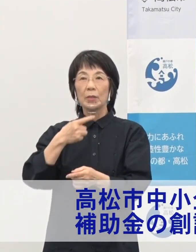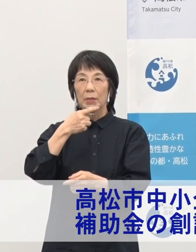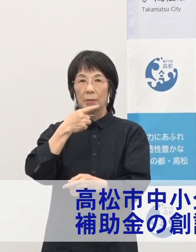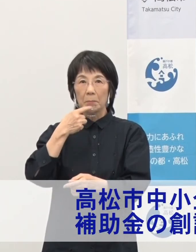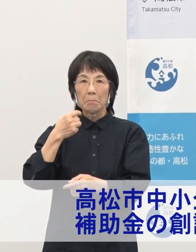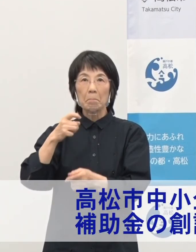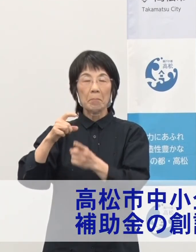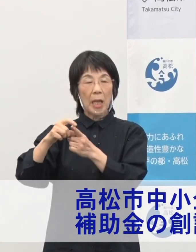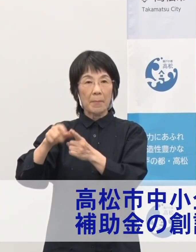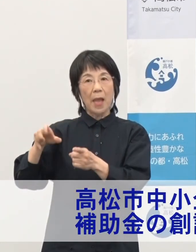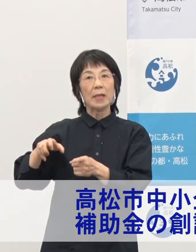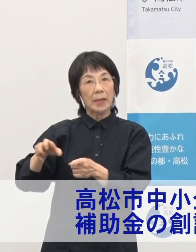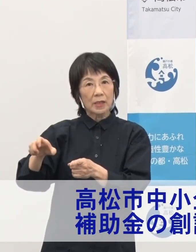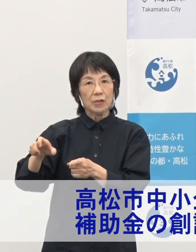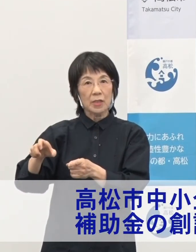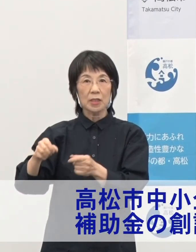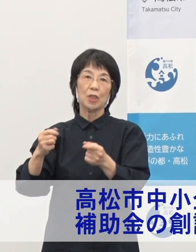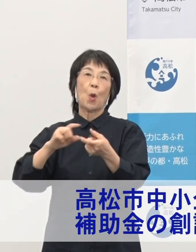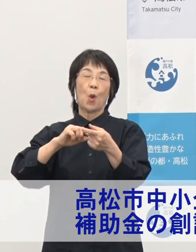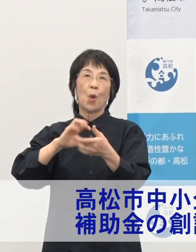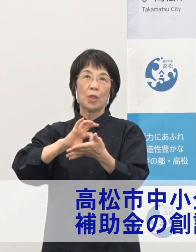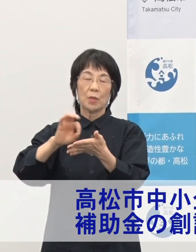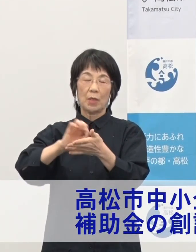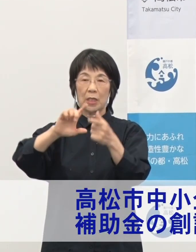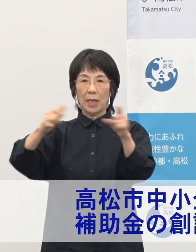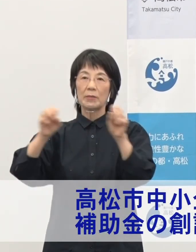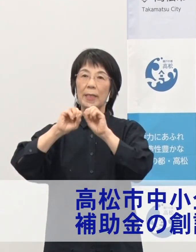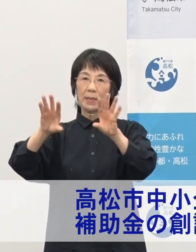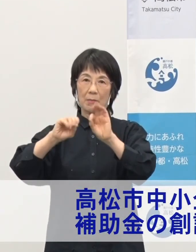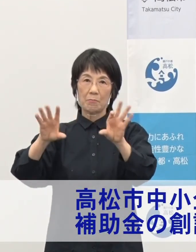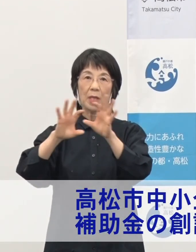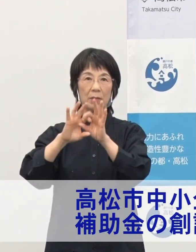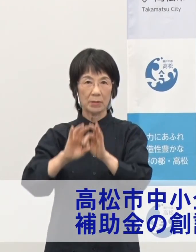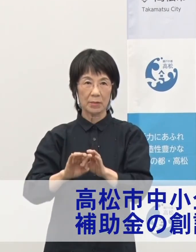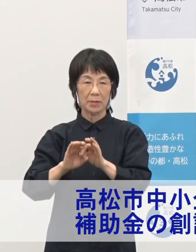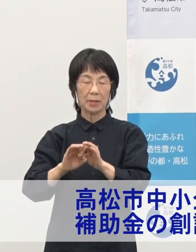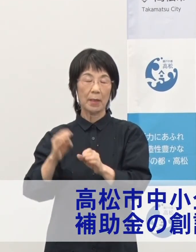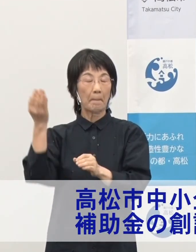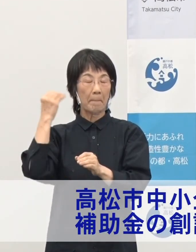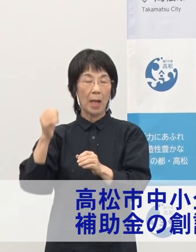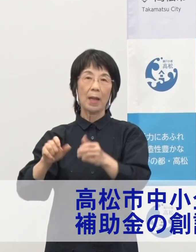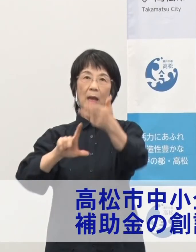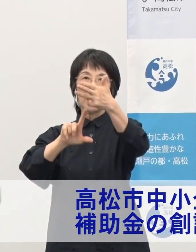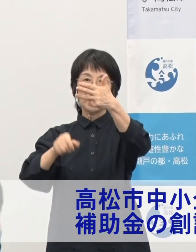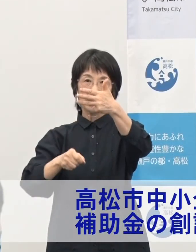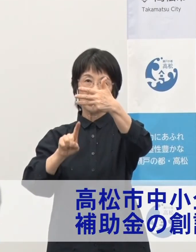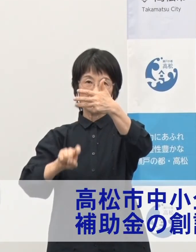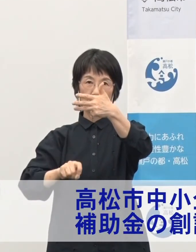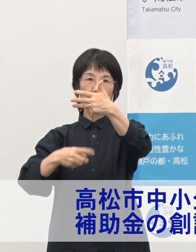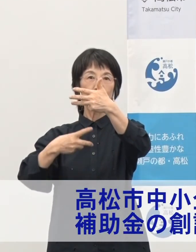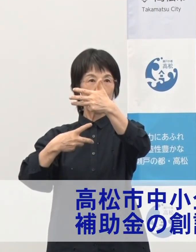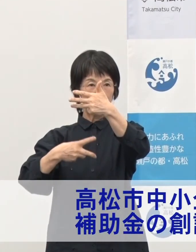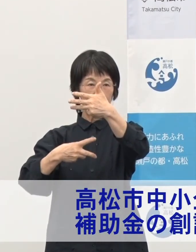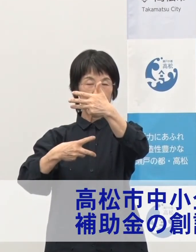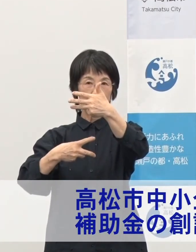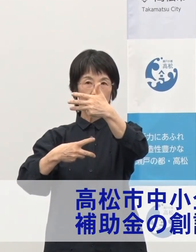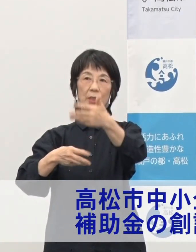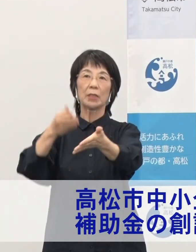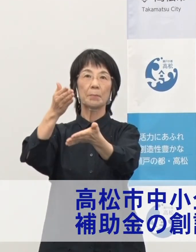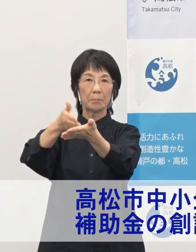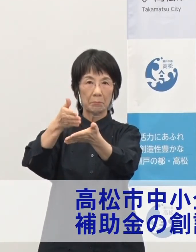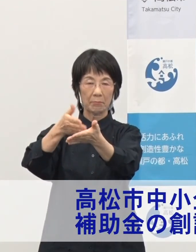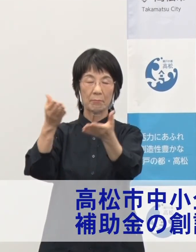てお知らせをさせて頂きたいと存じます去る8月12日の会見におきましてすでにお知らせしております